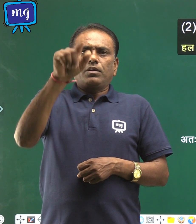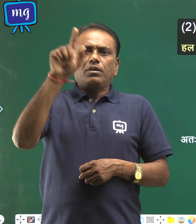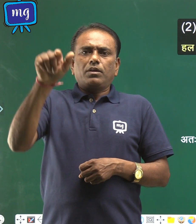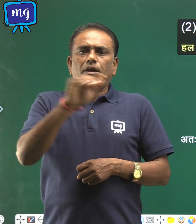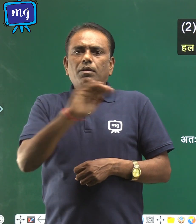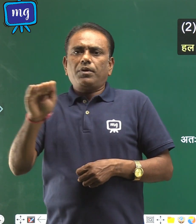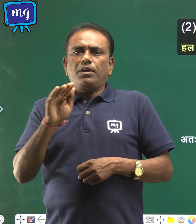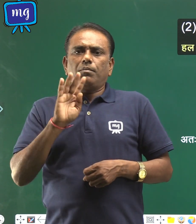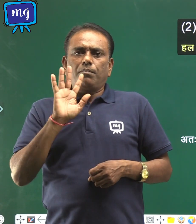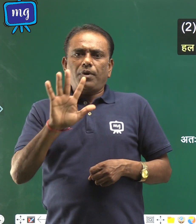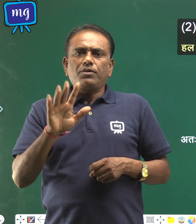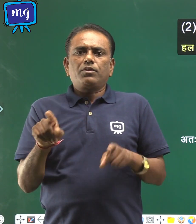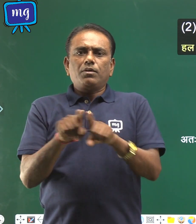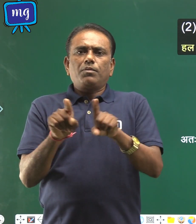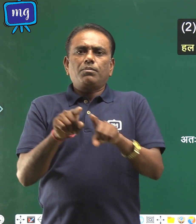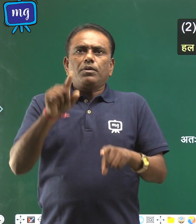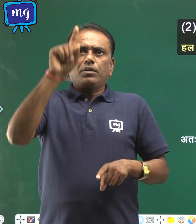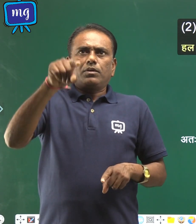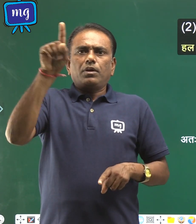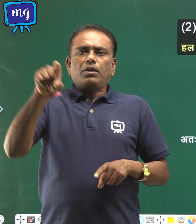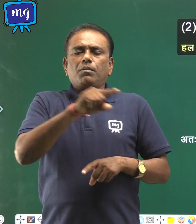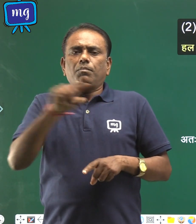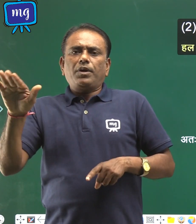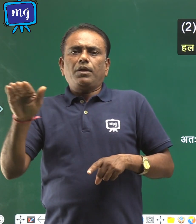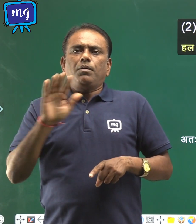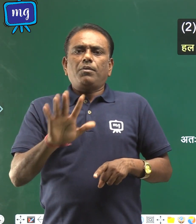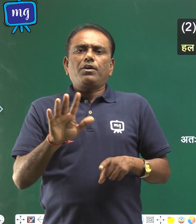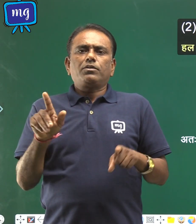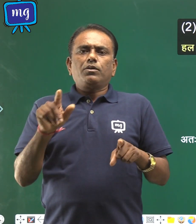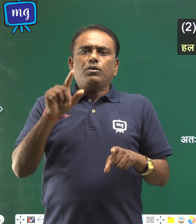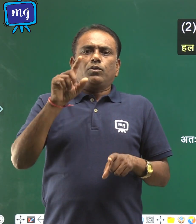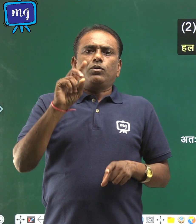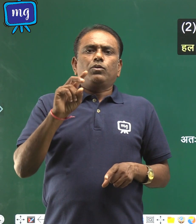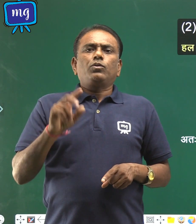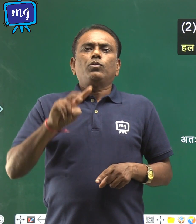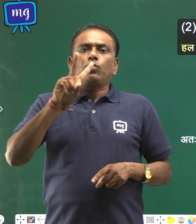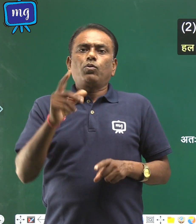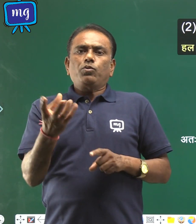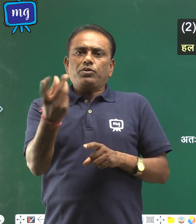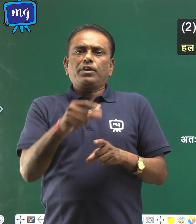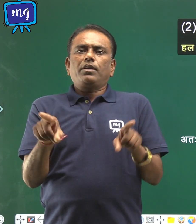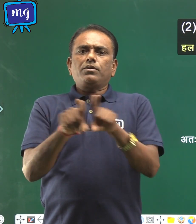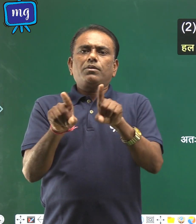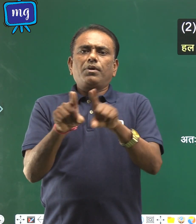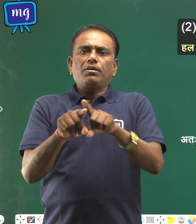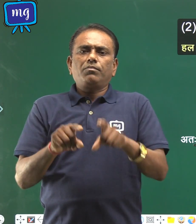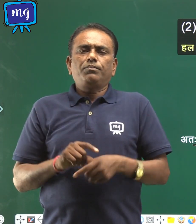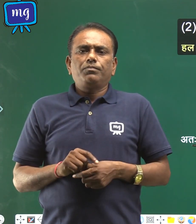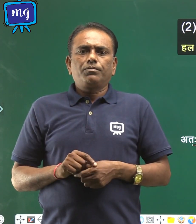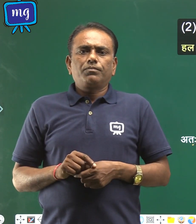11/5 बराबर 11/5, दोनों संख्या समान है।